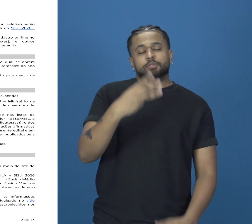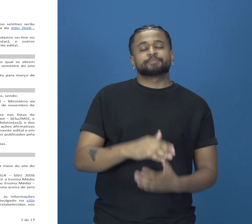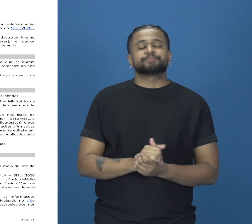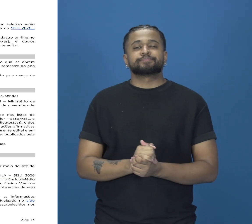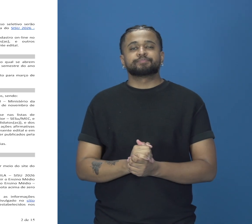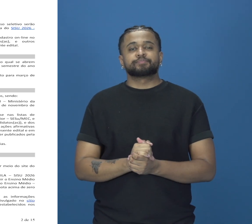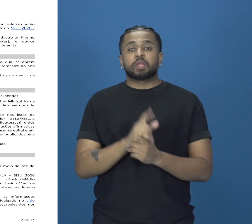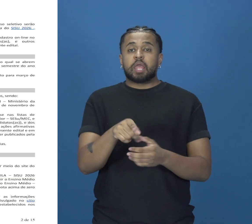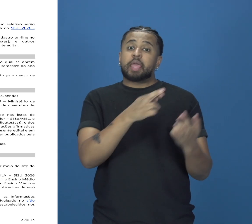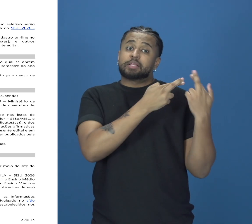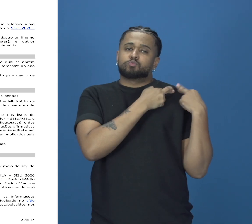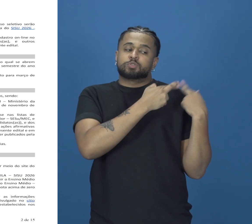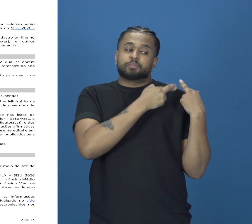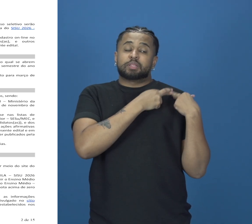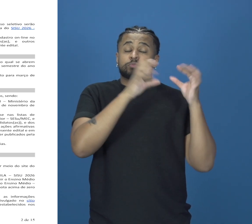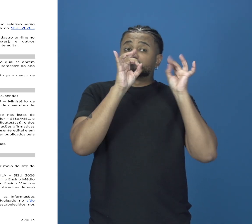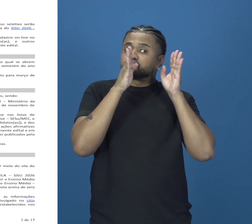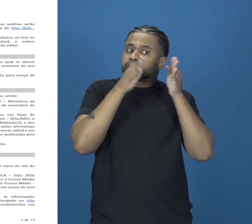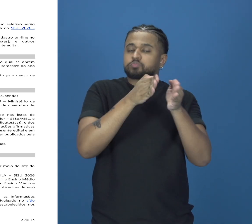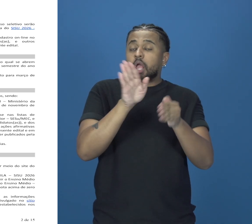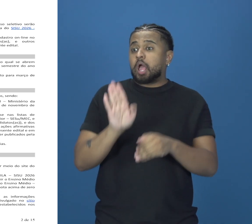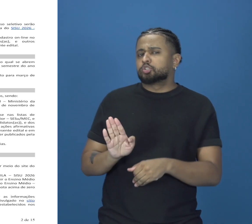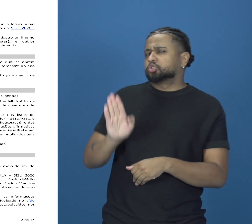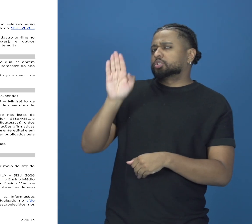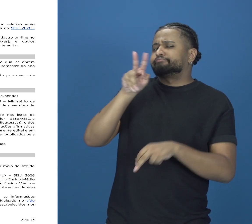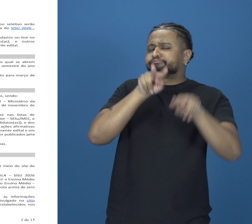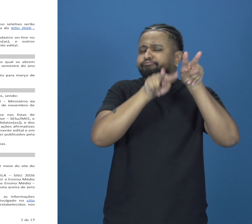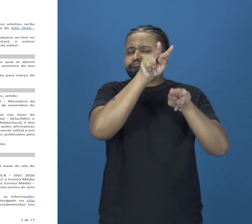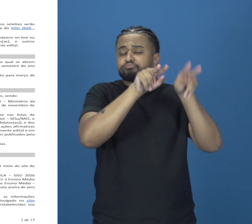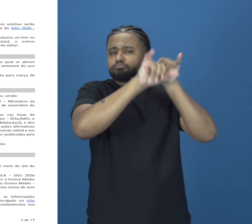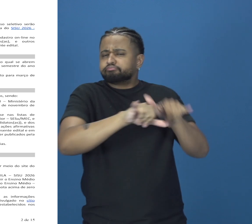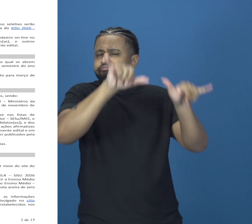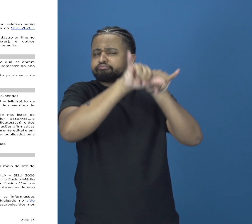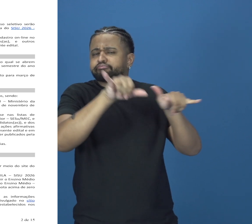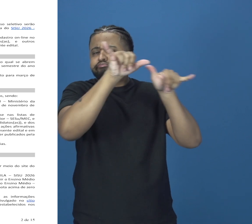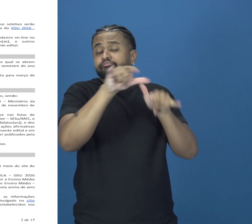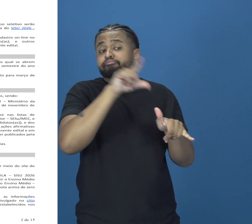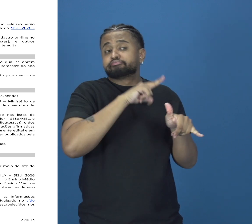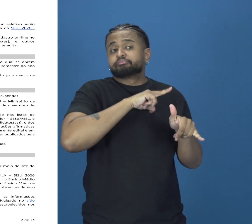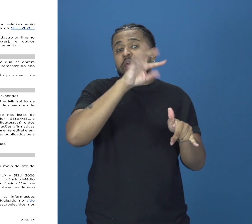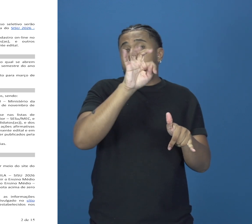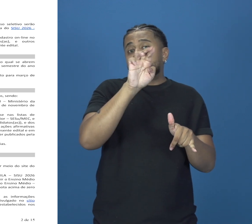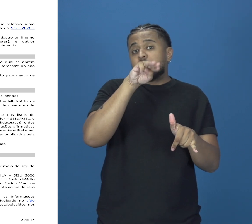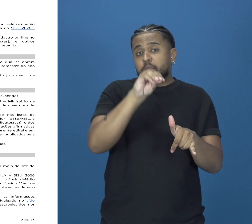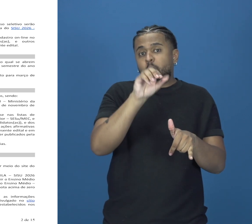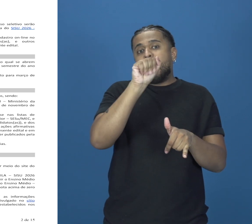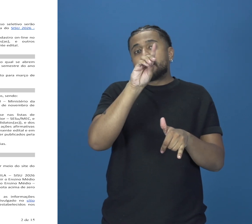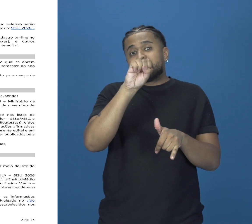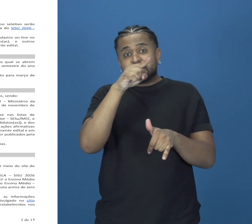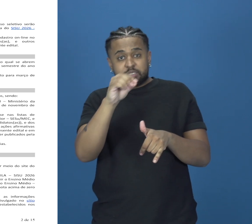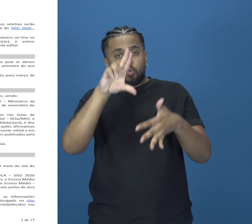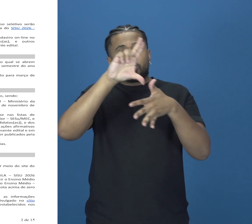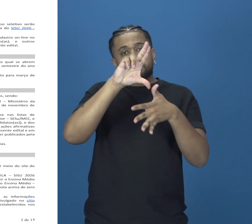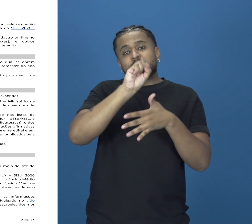4.3. É de responsabilidade exclusiva do candidato verificar as informações constantes no termo de adesão da UNILA ao